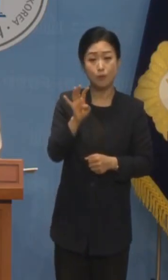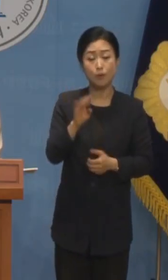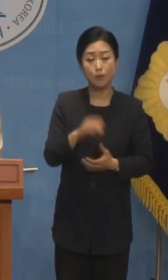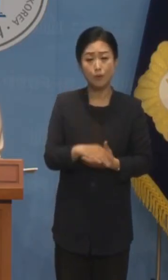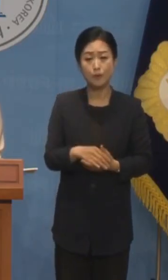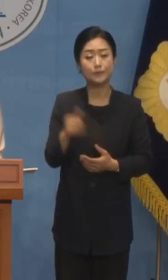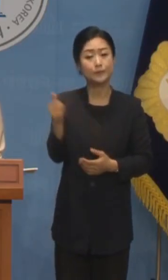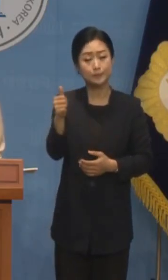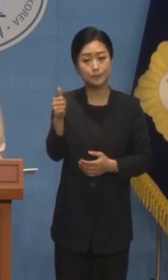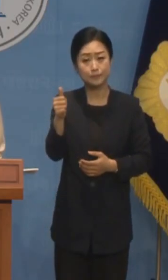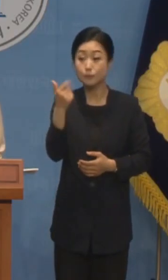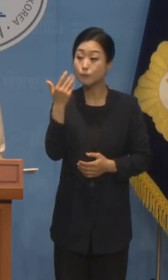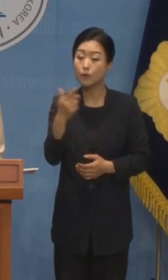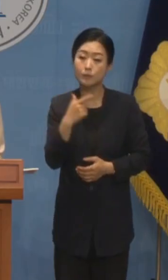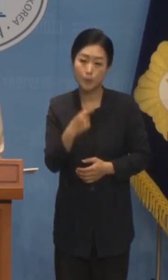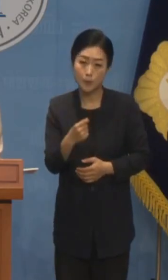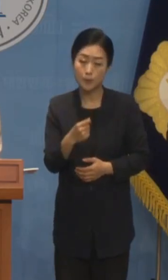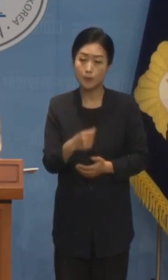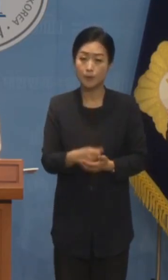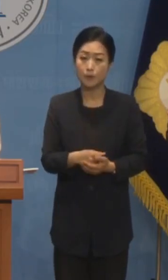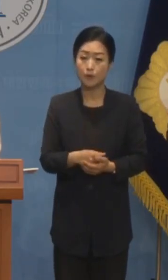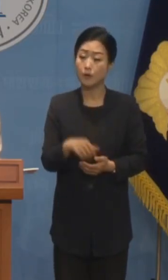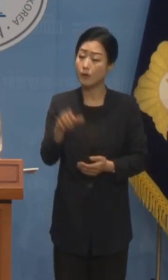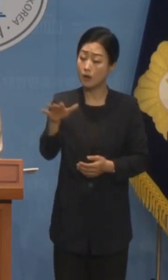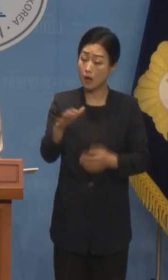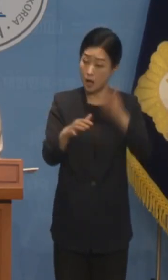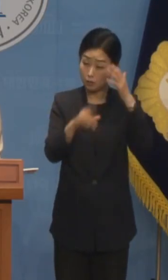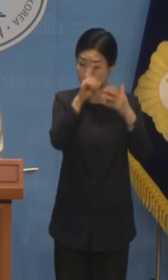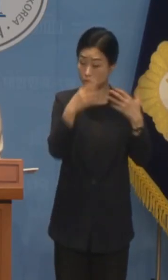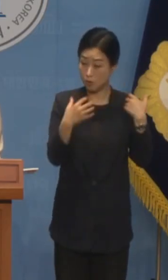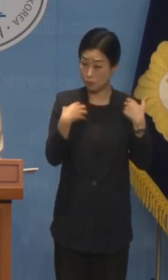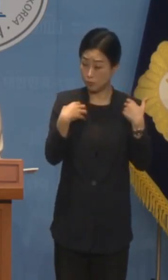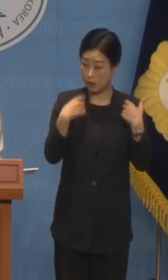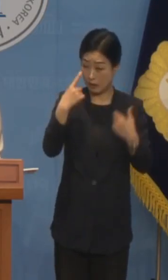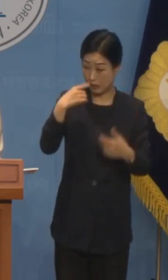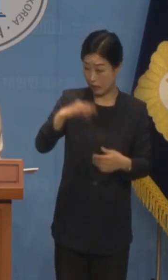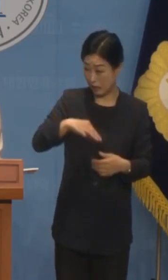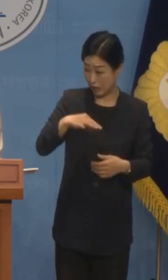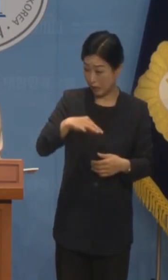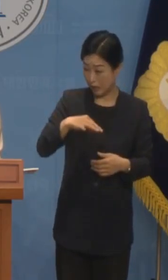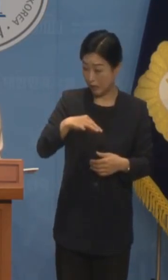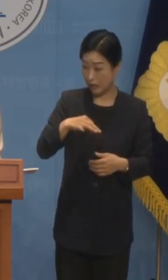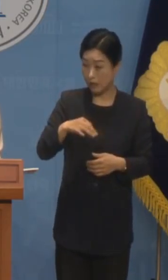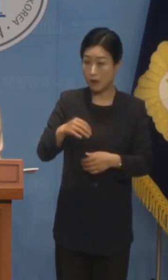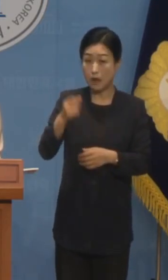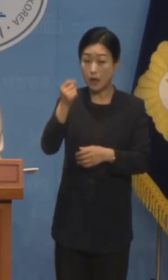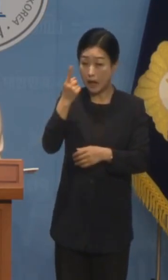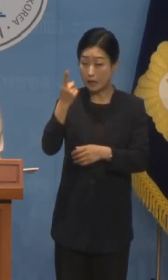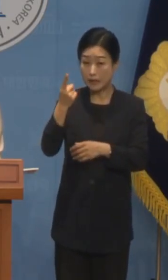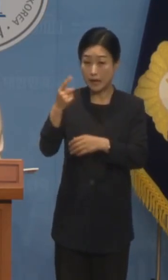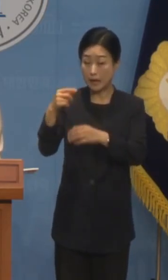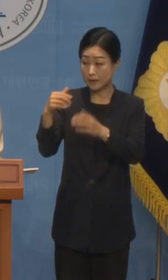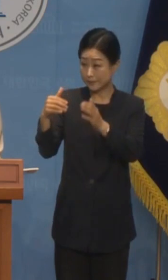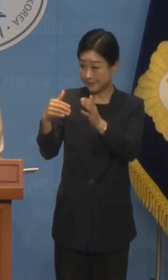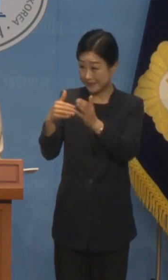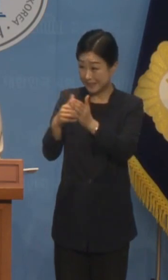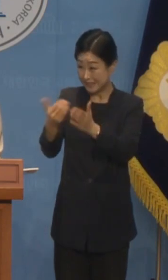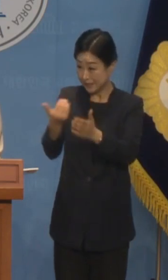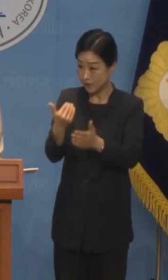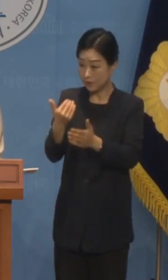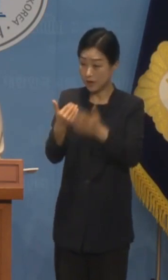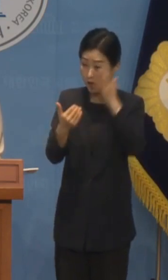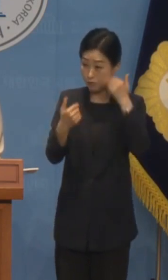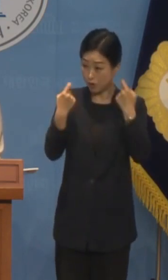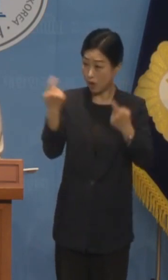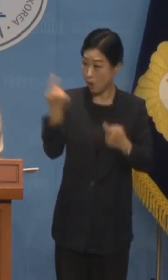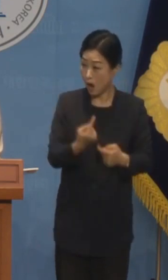기시다 총리에게도 묻습니다. 얼마나 우리나라 정부가 만만하길래 임기 마지막 고별 여행을 한국으로 잡고 오는